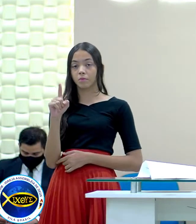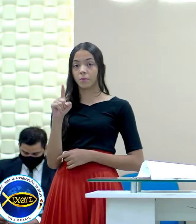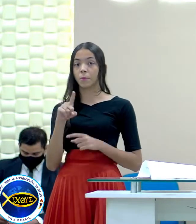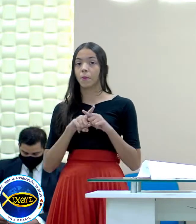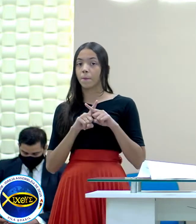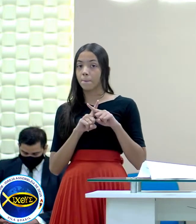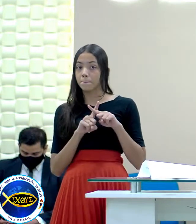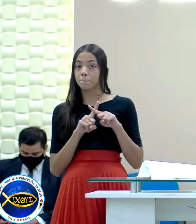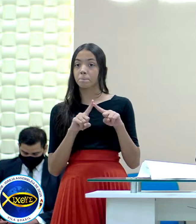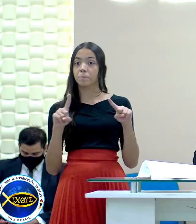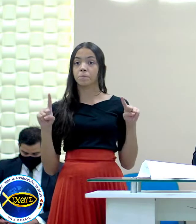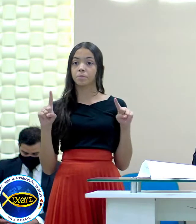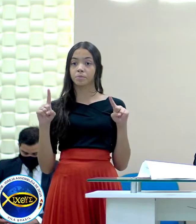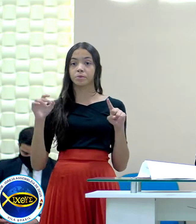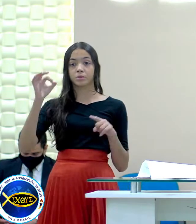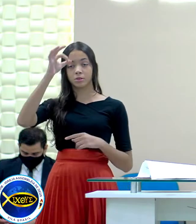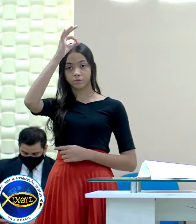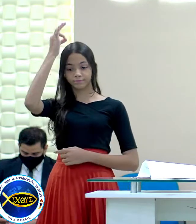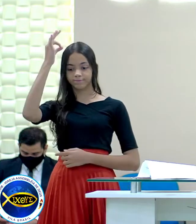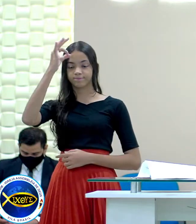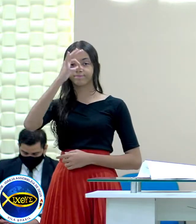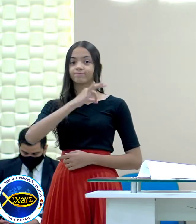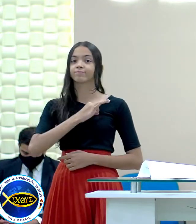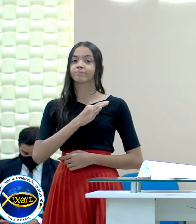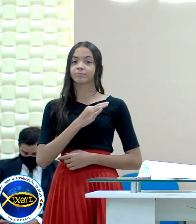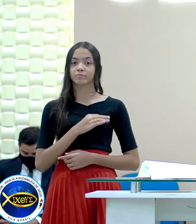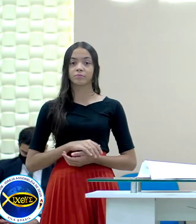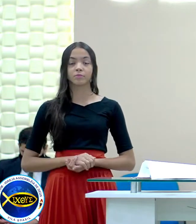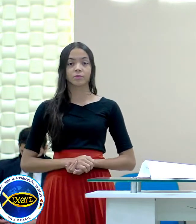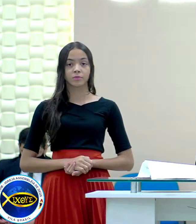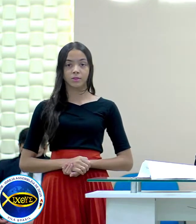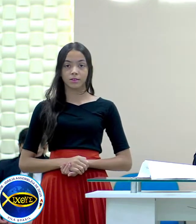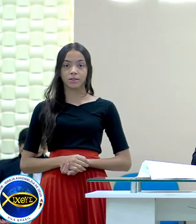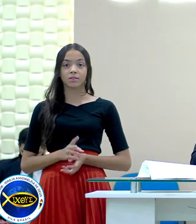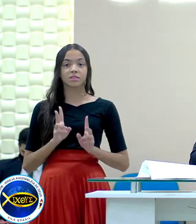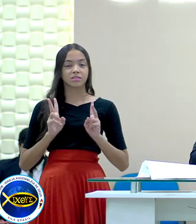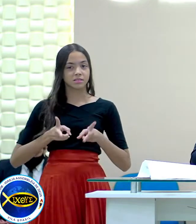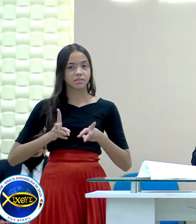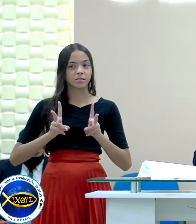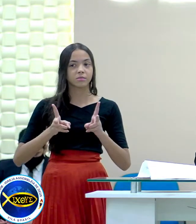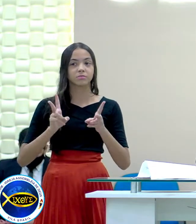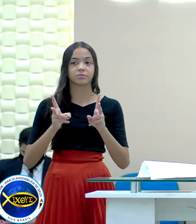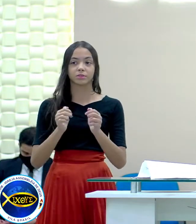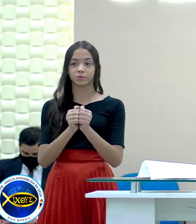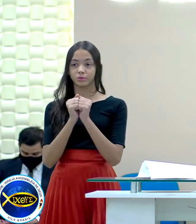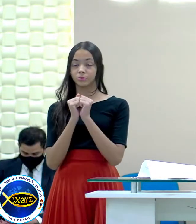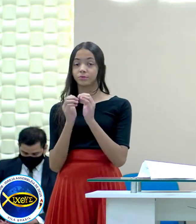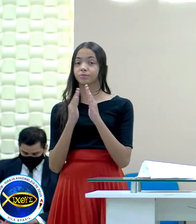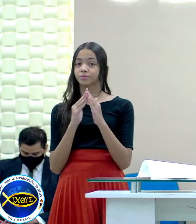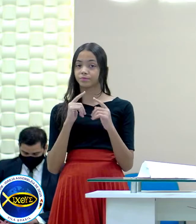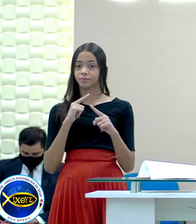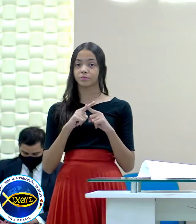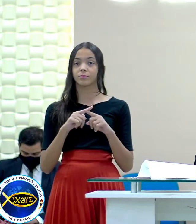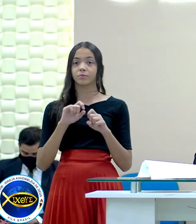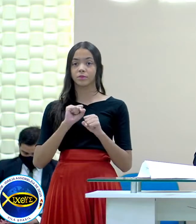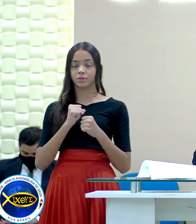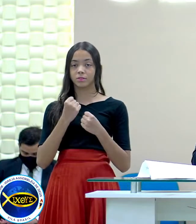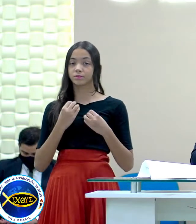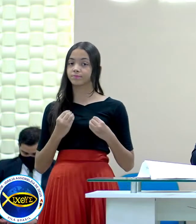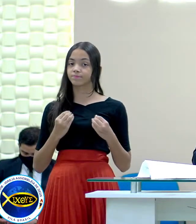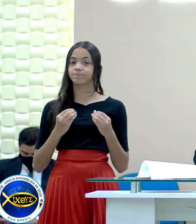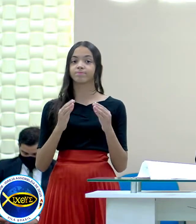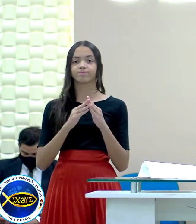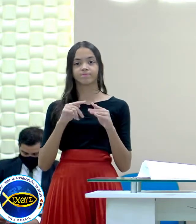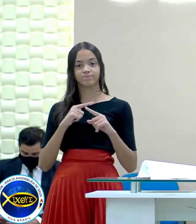Espírito Santo, continua com a igreja do Senhor, continua fortalecendo a igreja do Senhor,